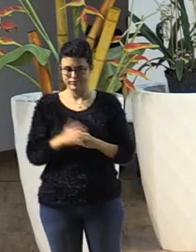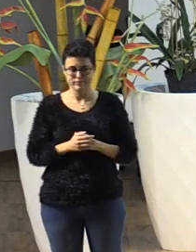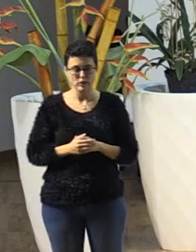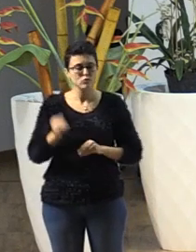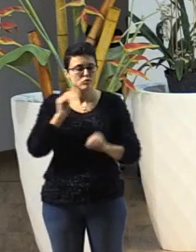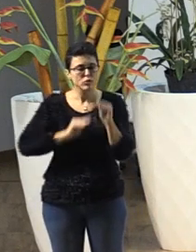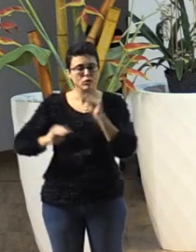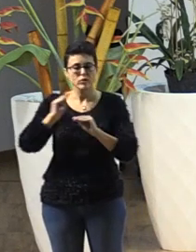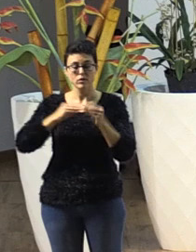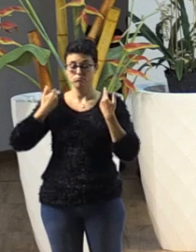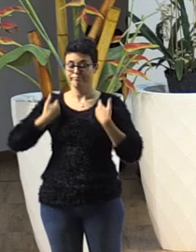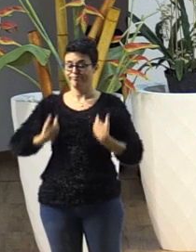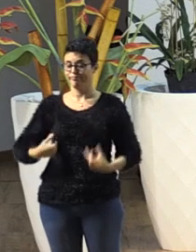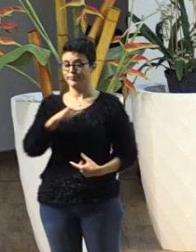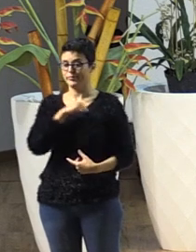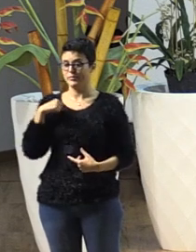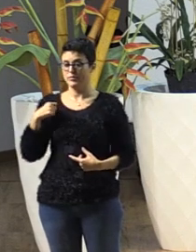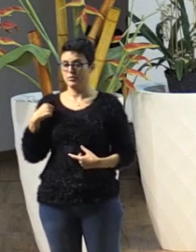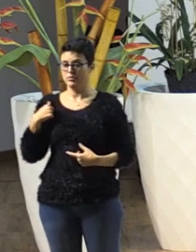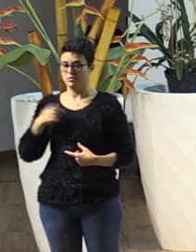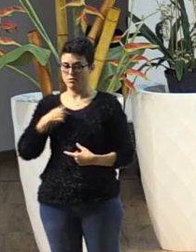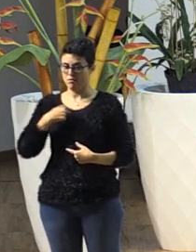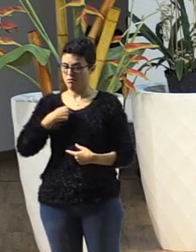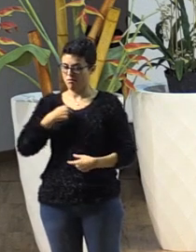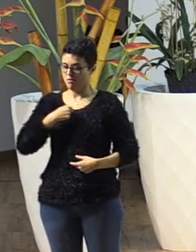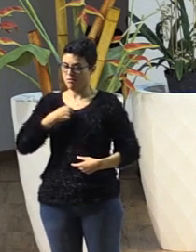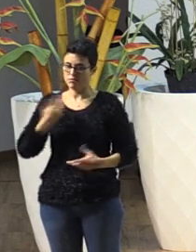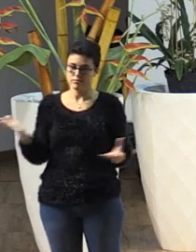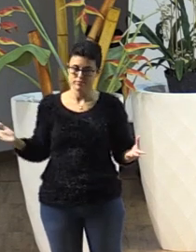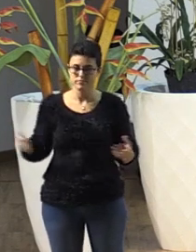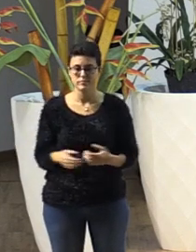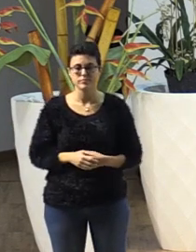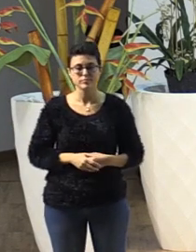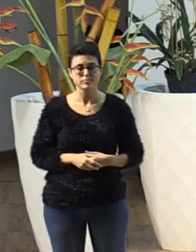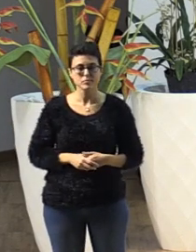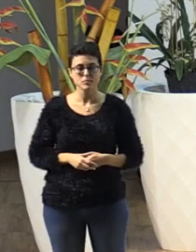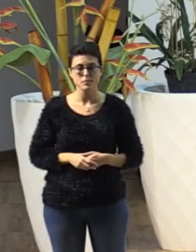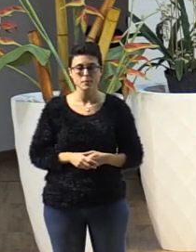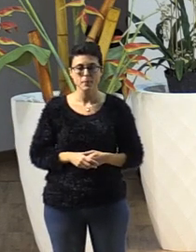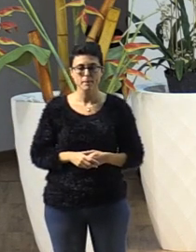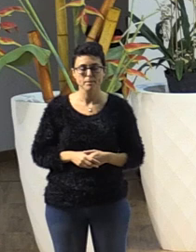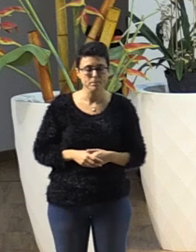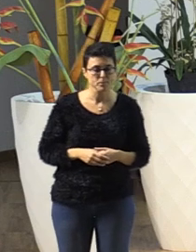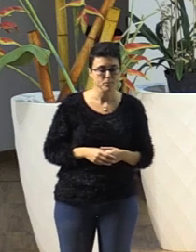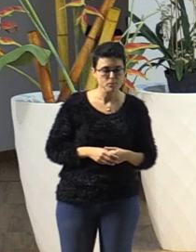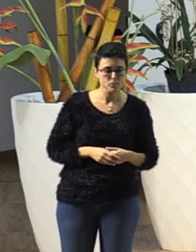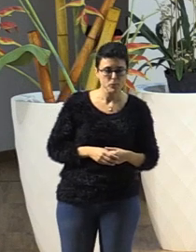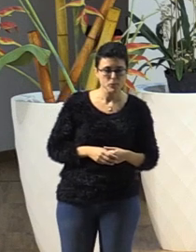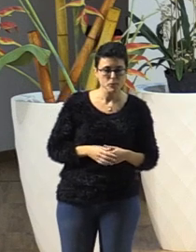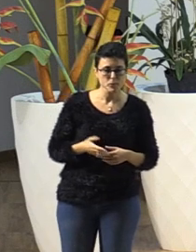solucionarlo solo para mí es avaricia. Lo planteaba desde esta idea y pienso que aquí es uno de los elementos que nos permiten construir la